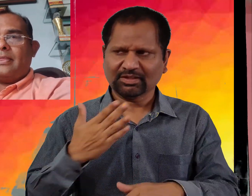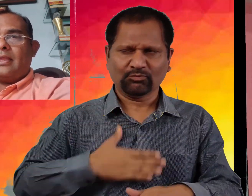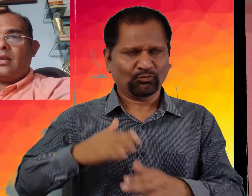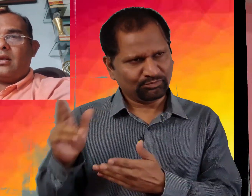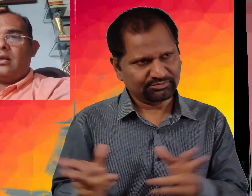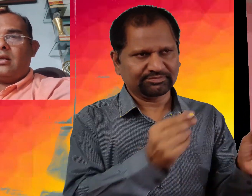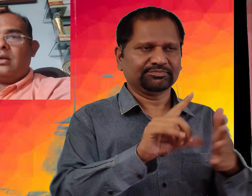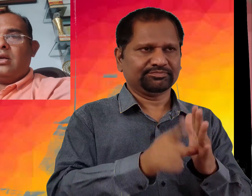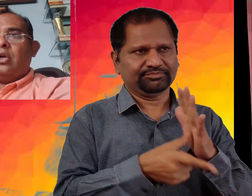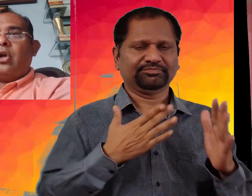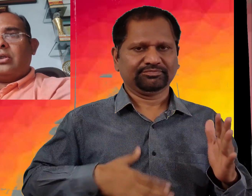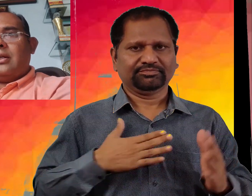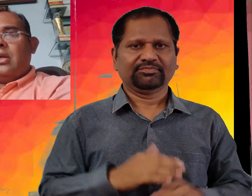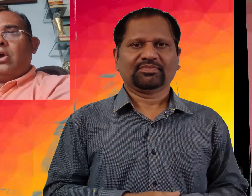گے